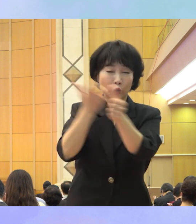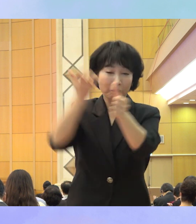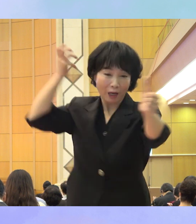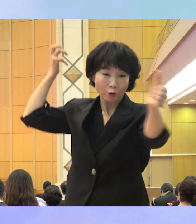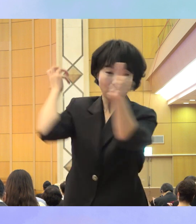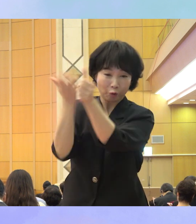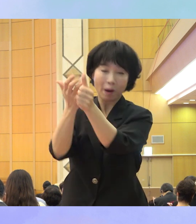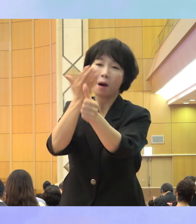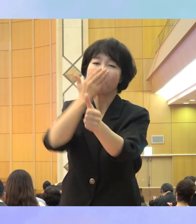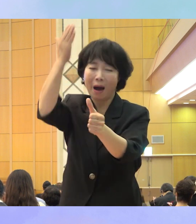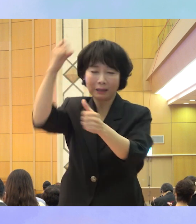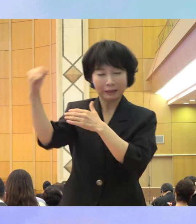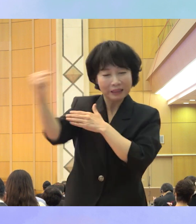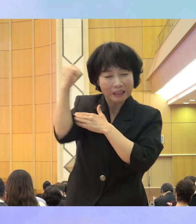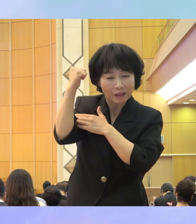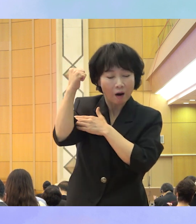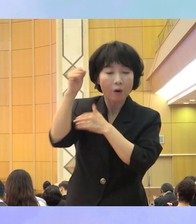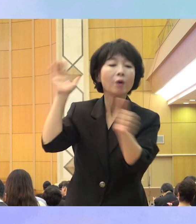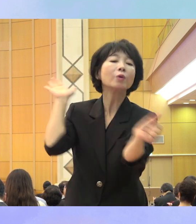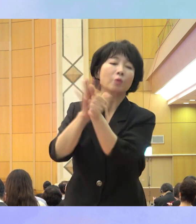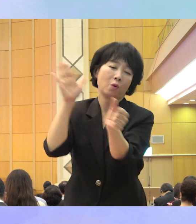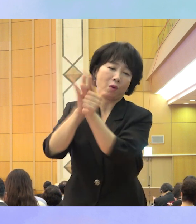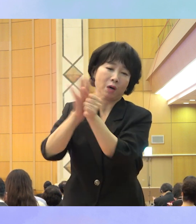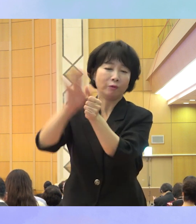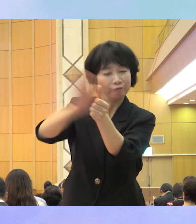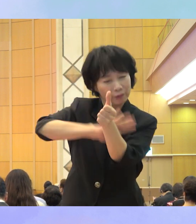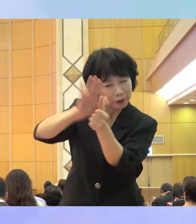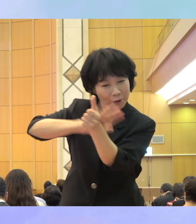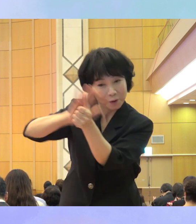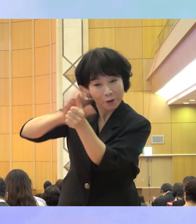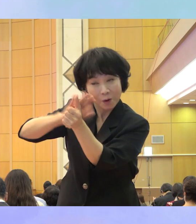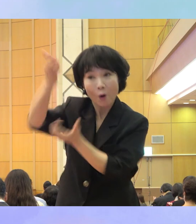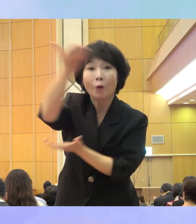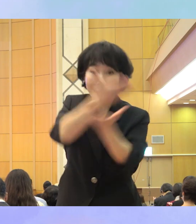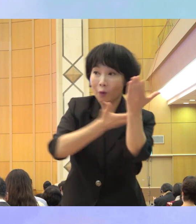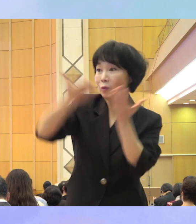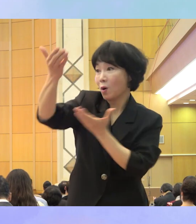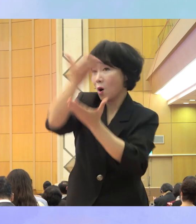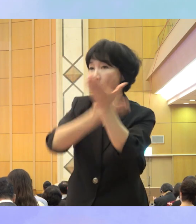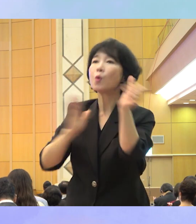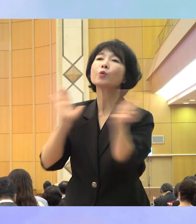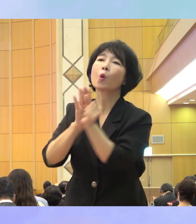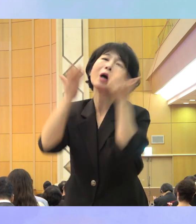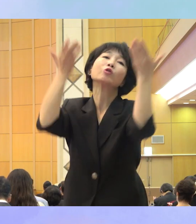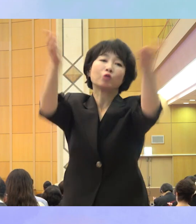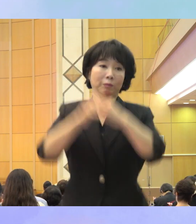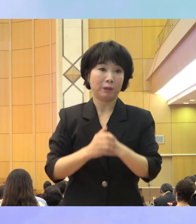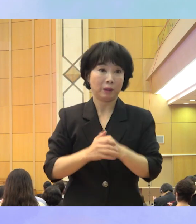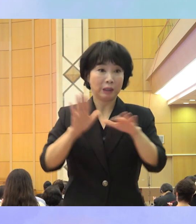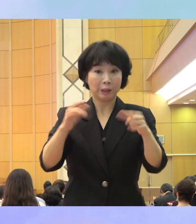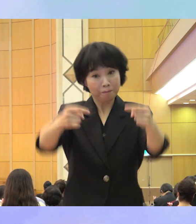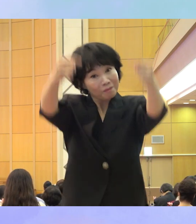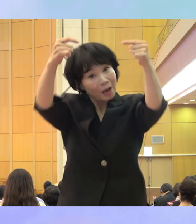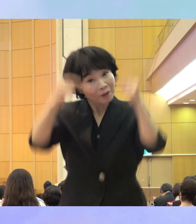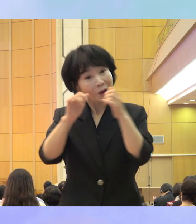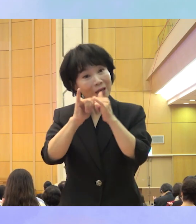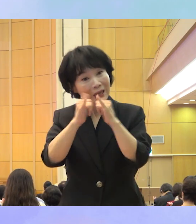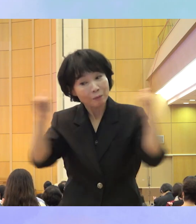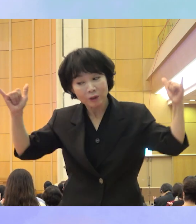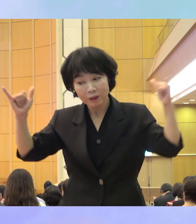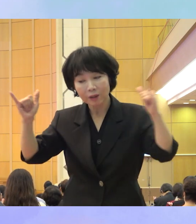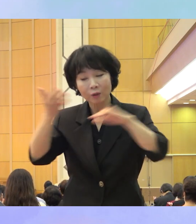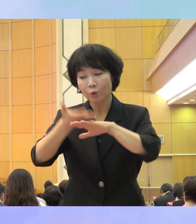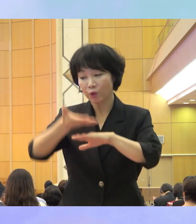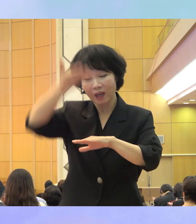충만, 능력, 역사, 위로, 교통, 도와주심이 오늘 이 자리에 참석한